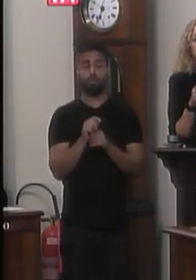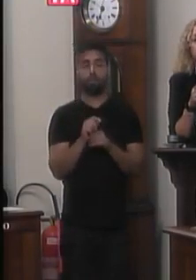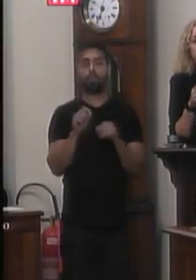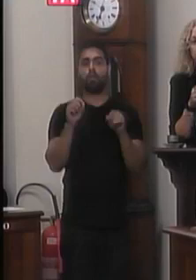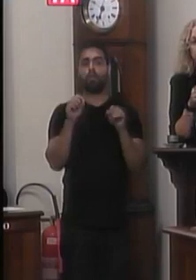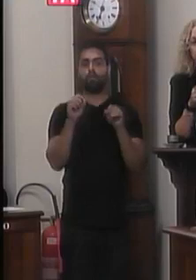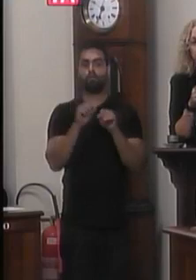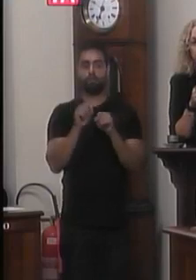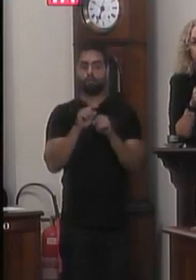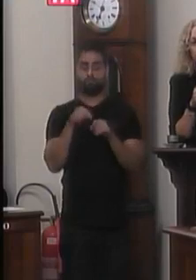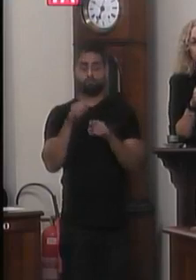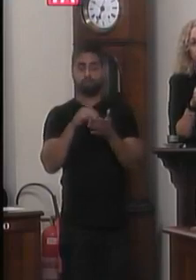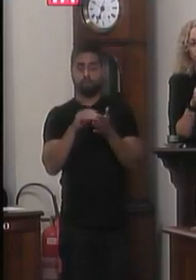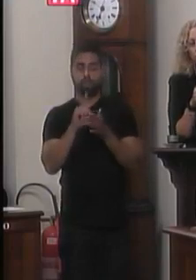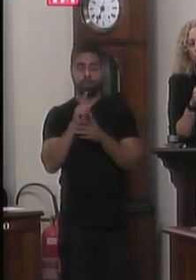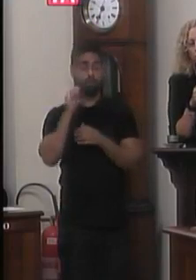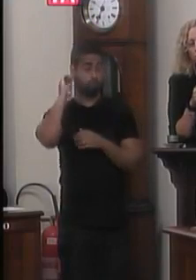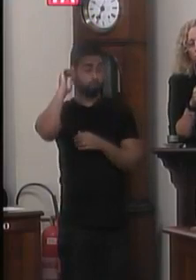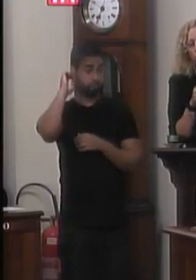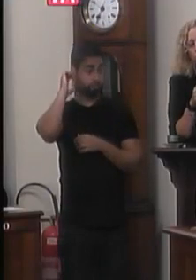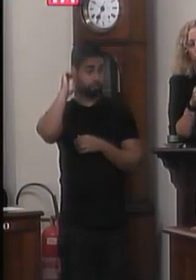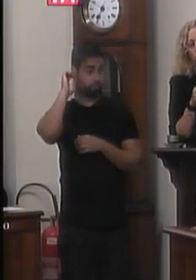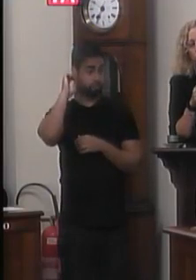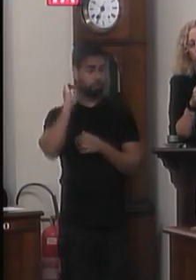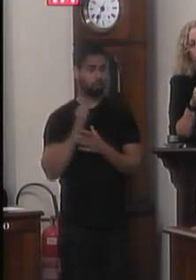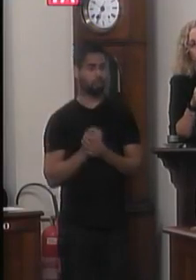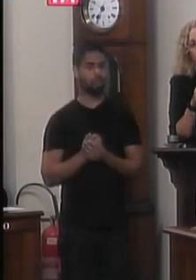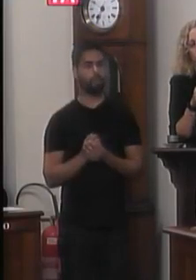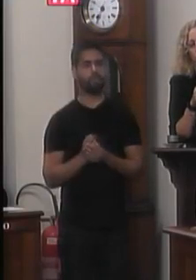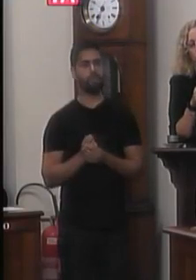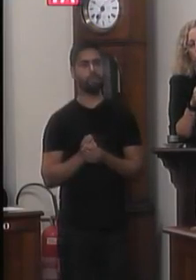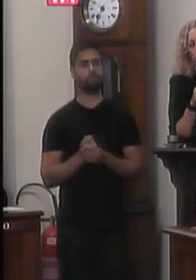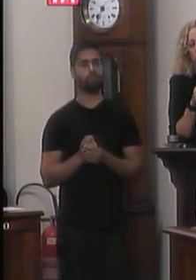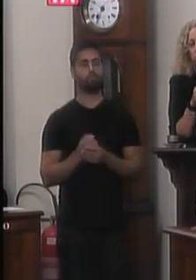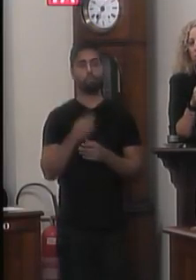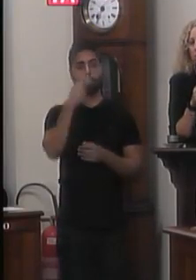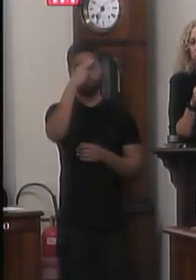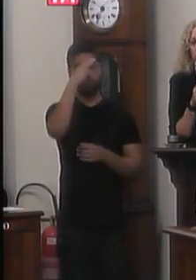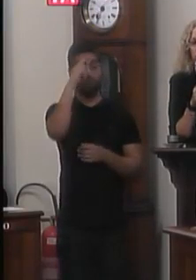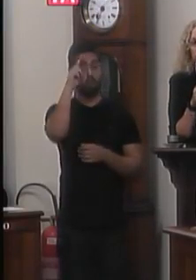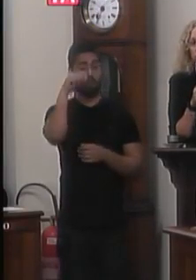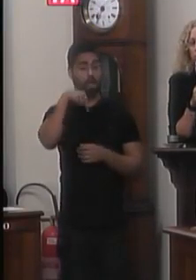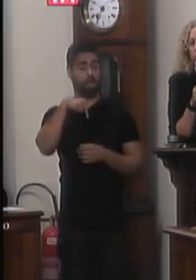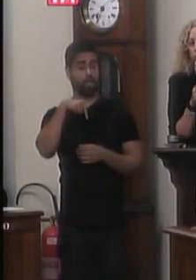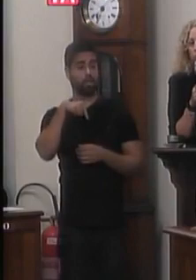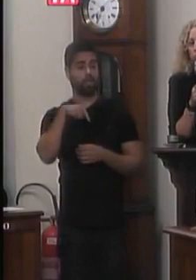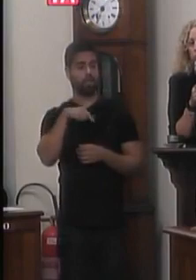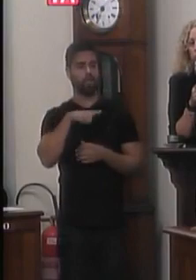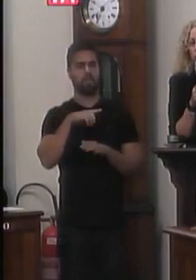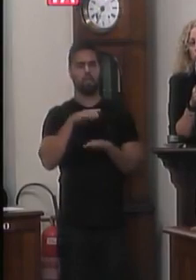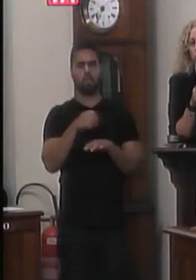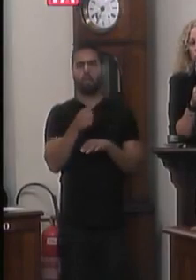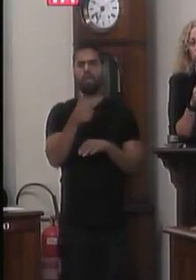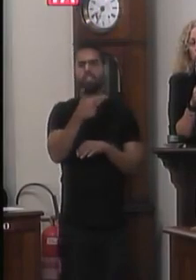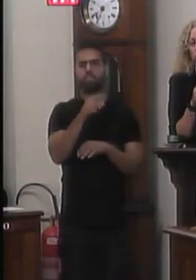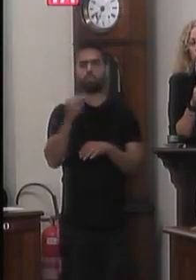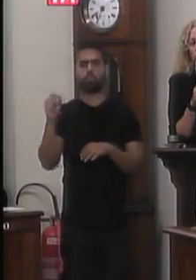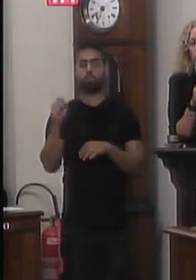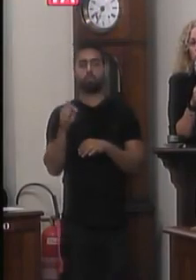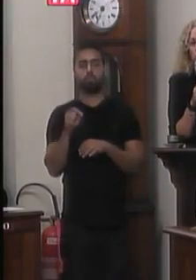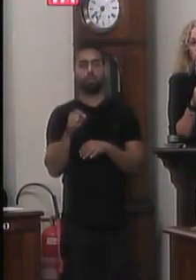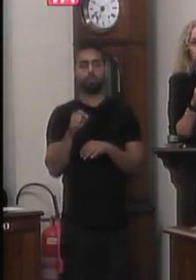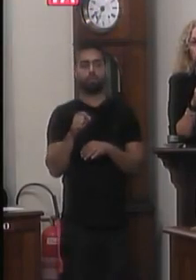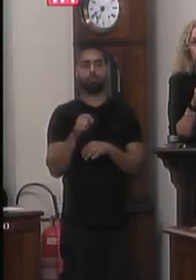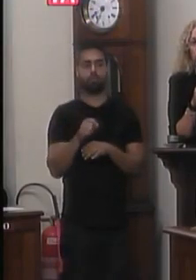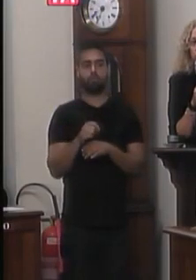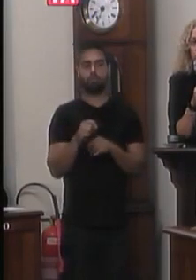pela administração. Tá. E o UB da nossa cidade, quase 200, vai ter como arrecadar alguma pratinha deles ou